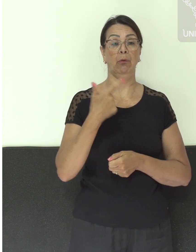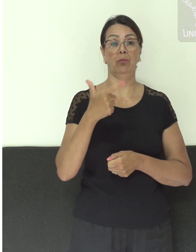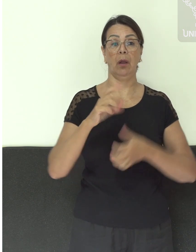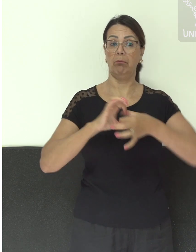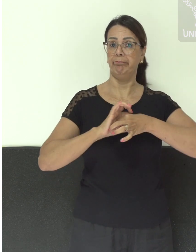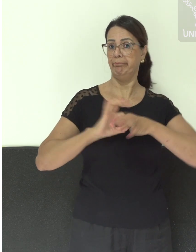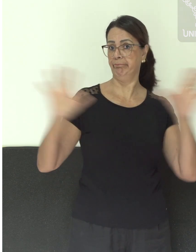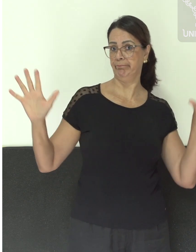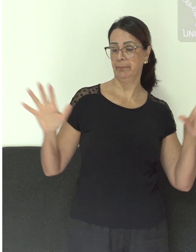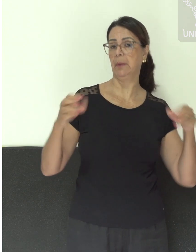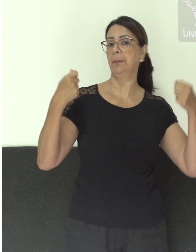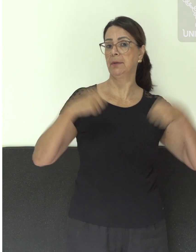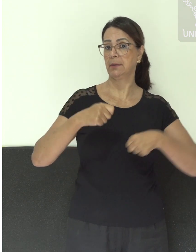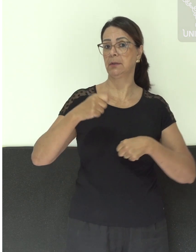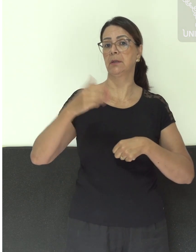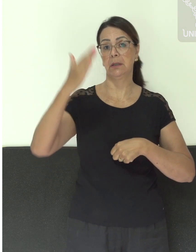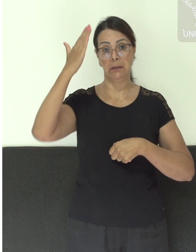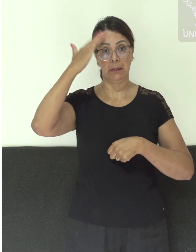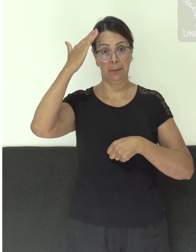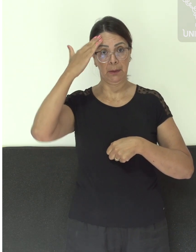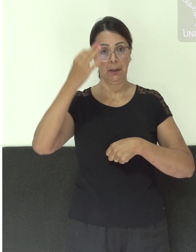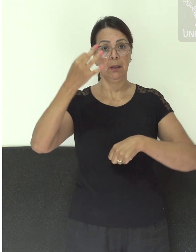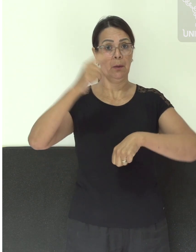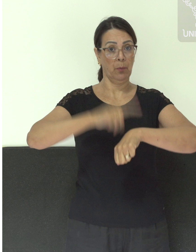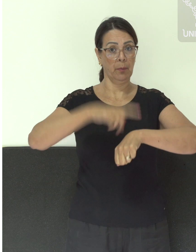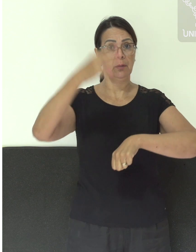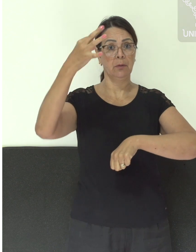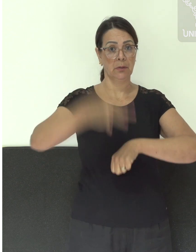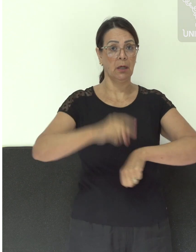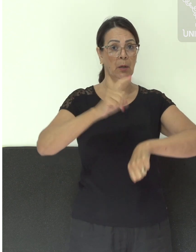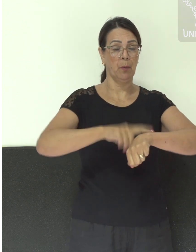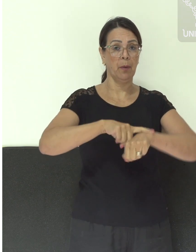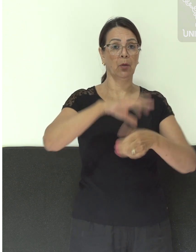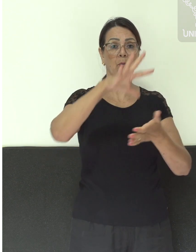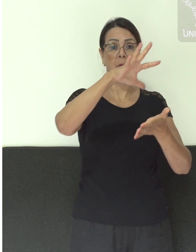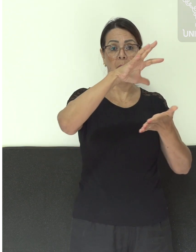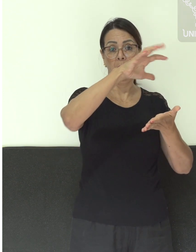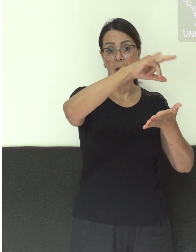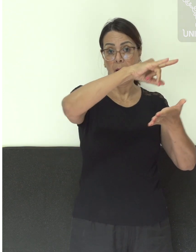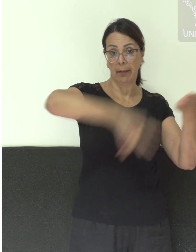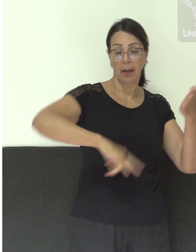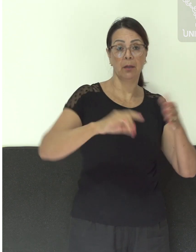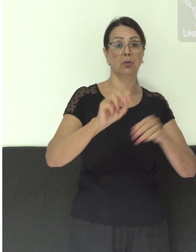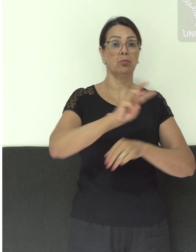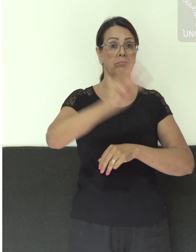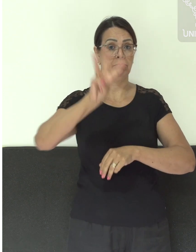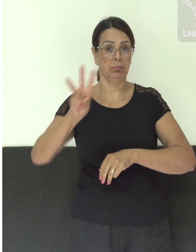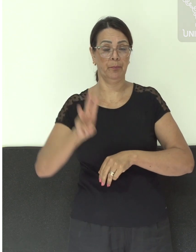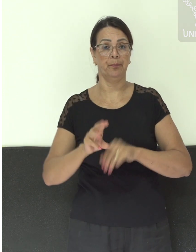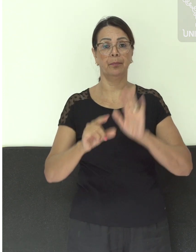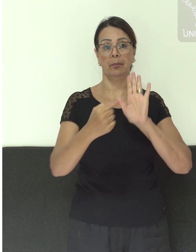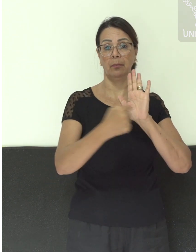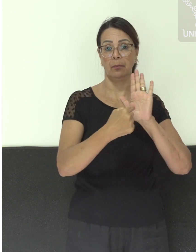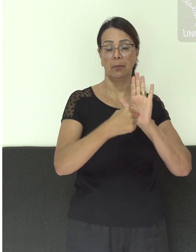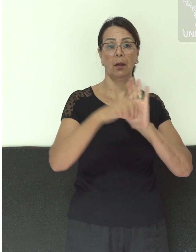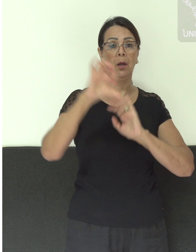emancipados, deverão declarar ciência no momento do cadastro online das seguintes declarações.